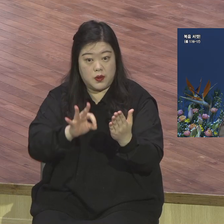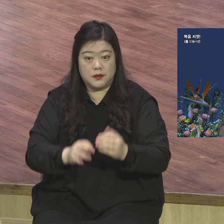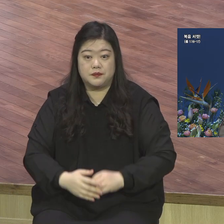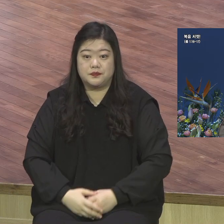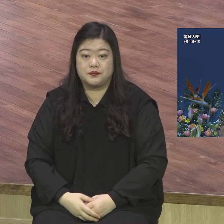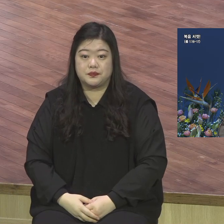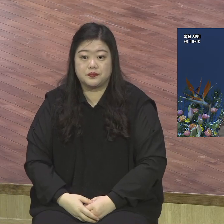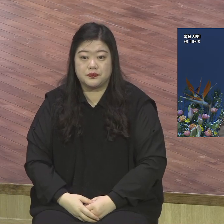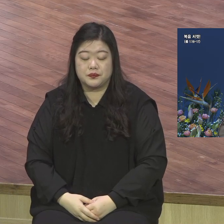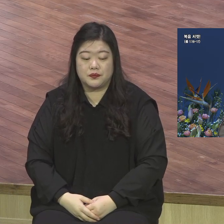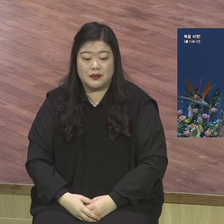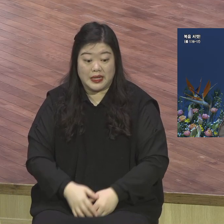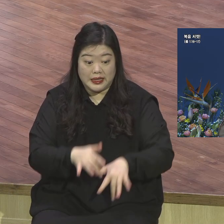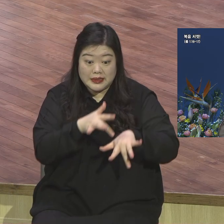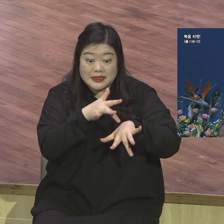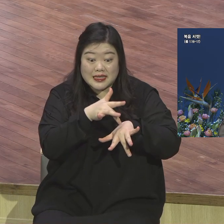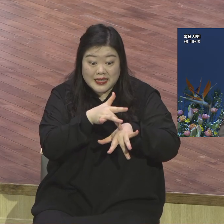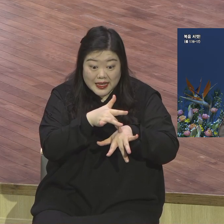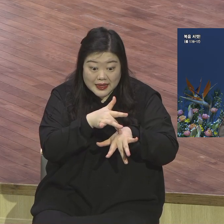떠올립니다. 사단도